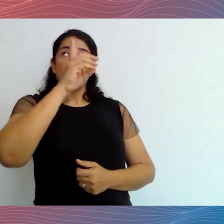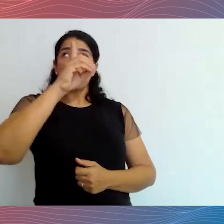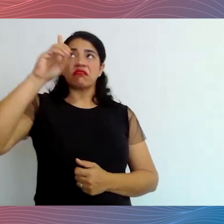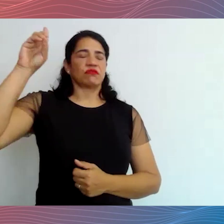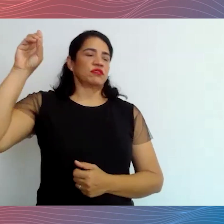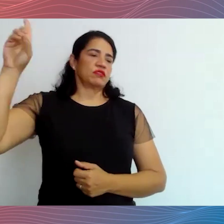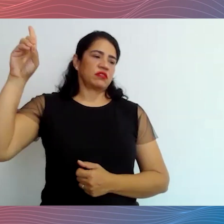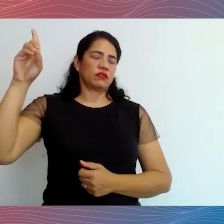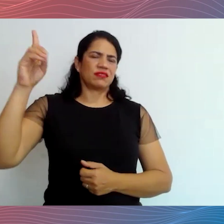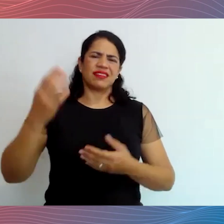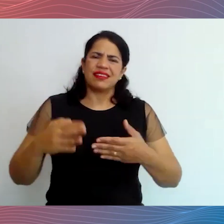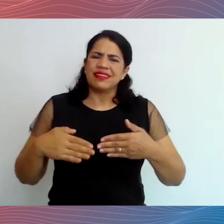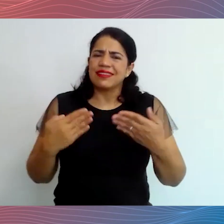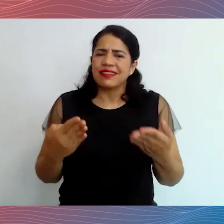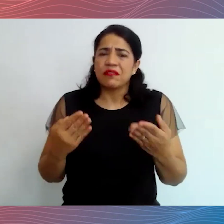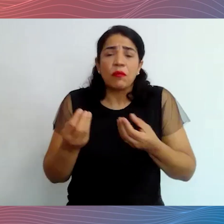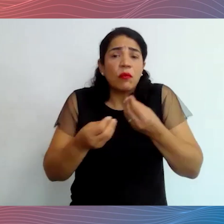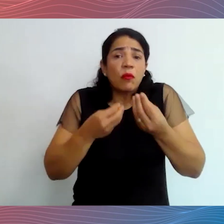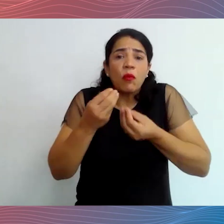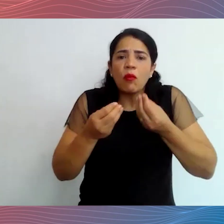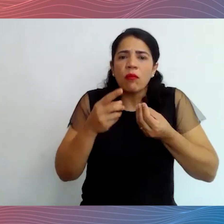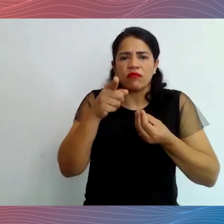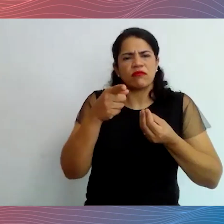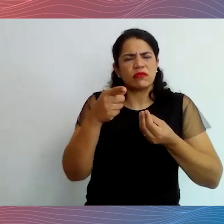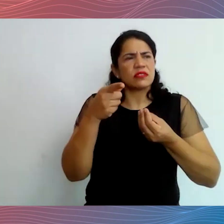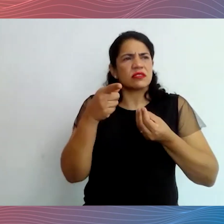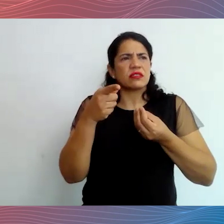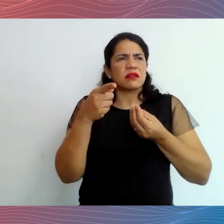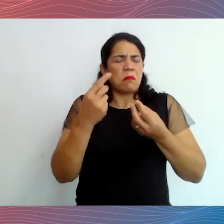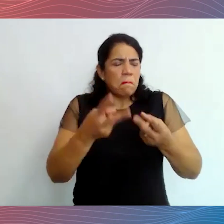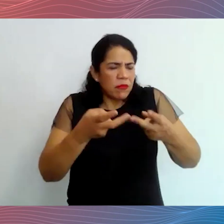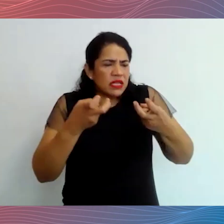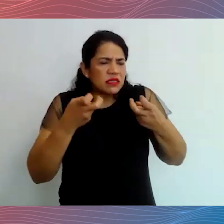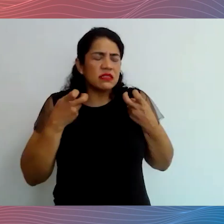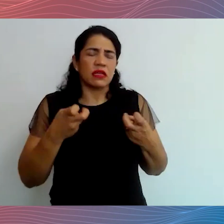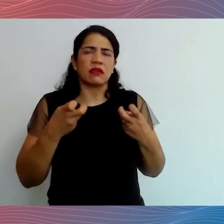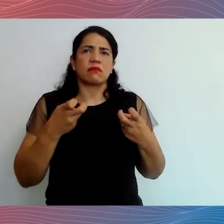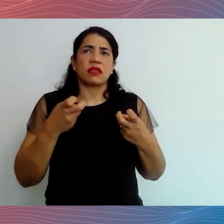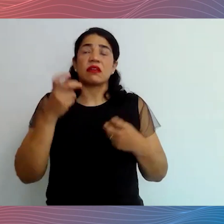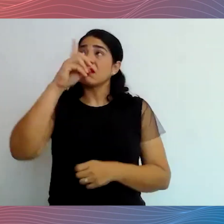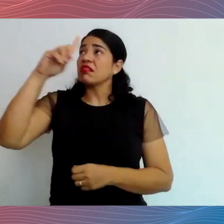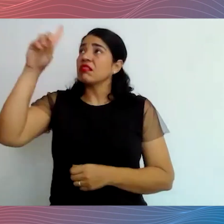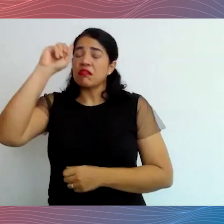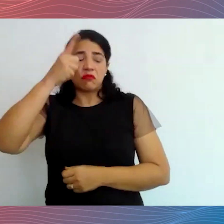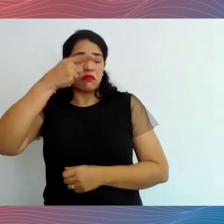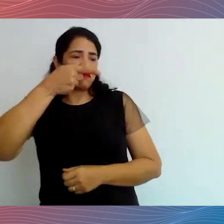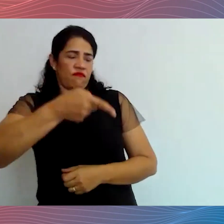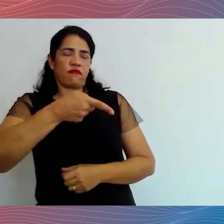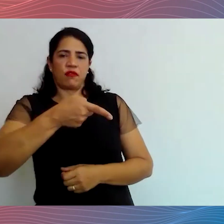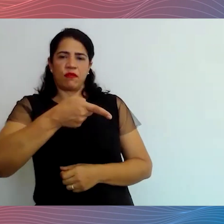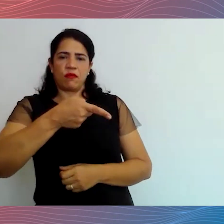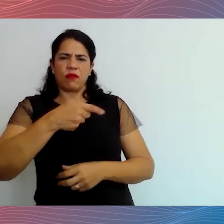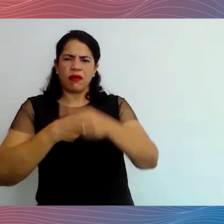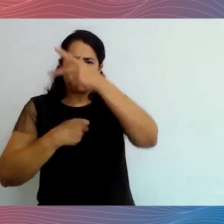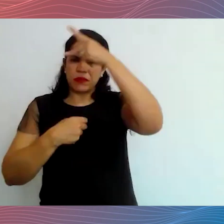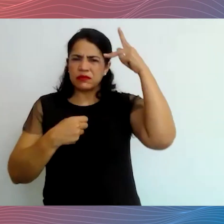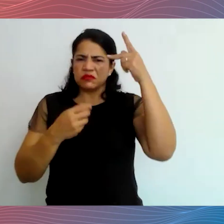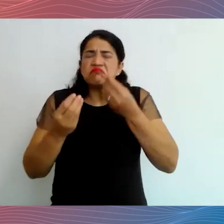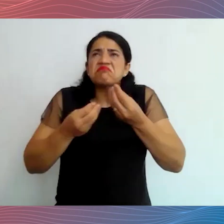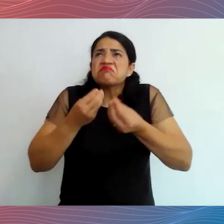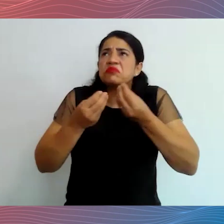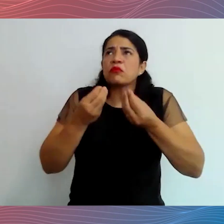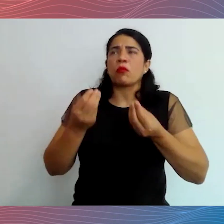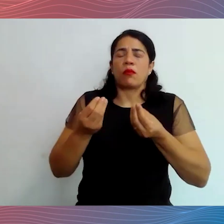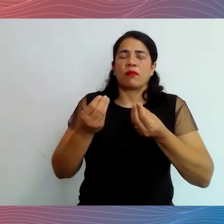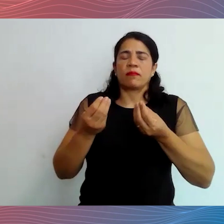o enviado de Deus? É a confirmação da palavra. A palavra se confirma e segue adiante, a obra de Deus